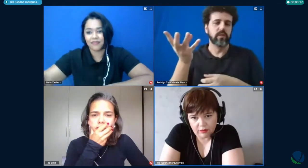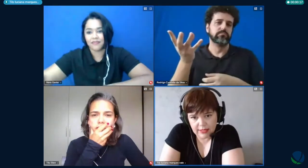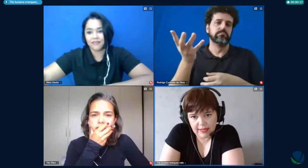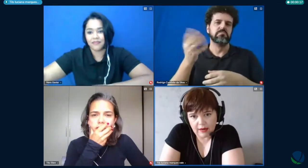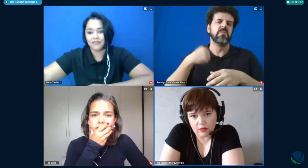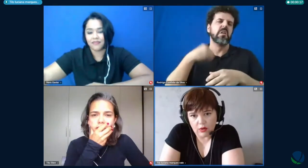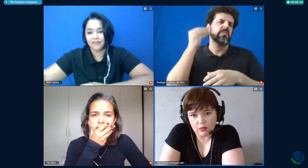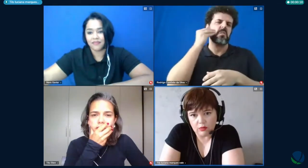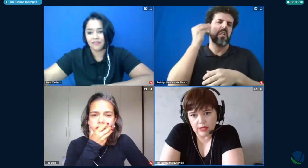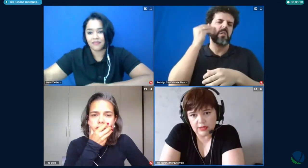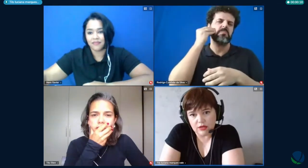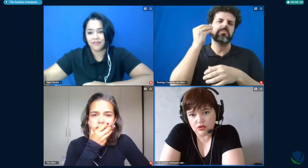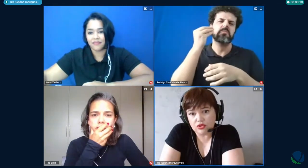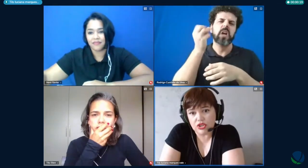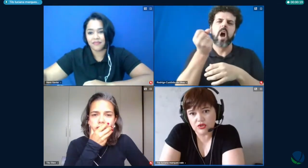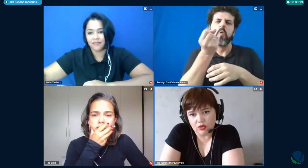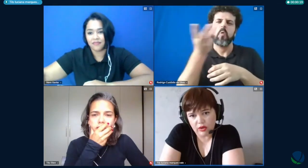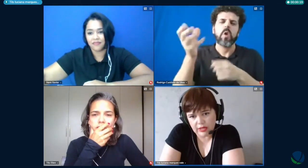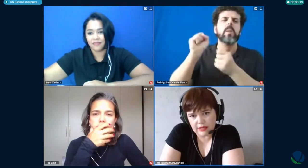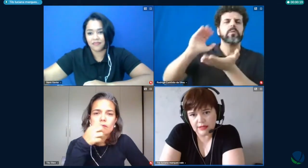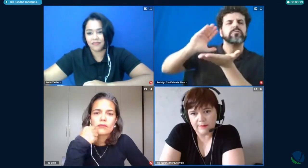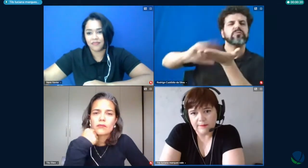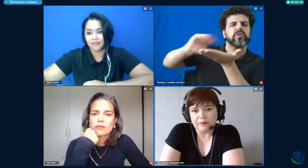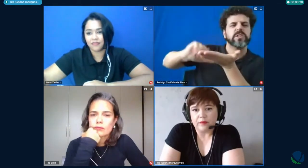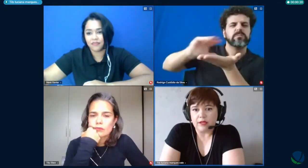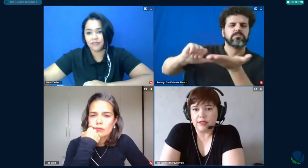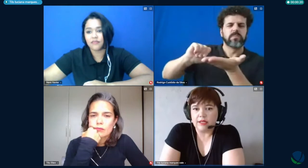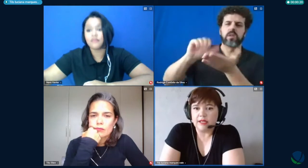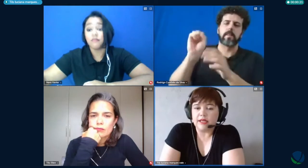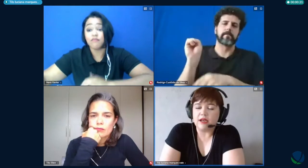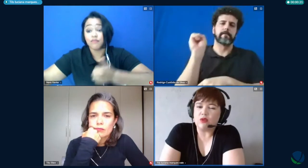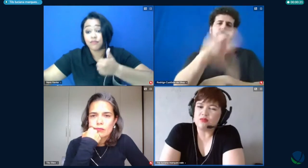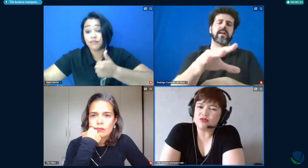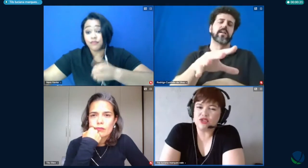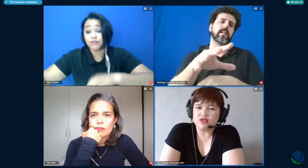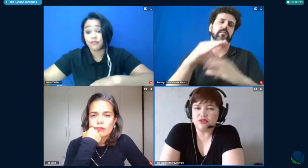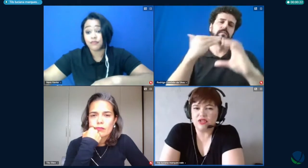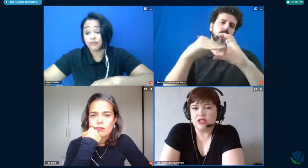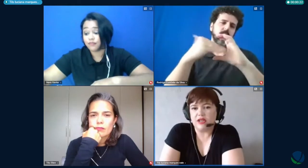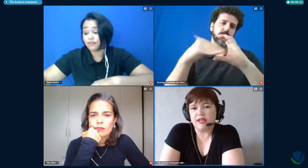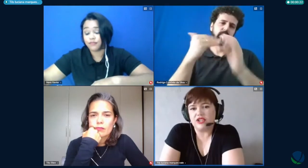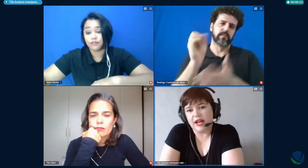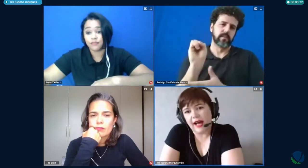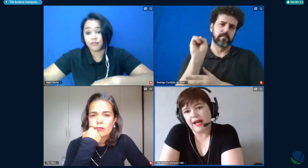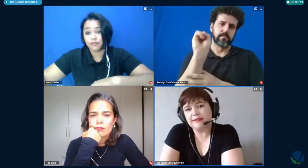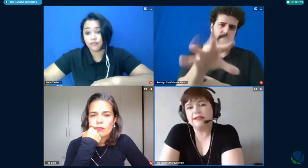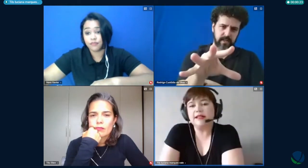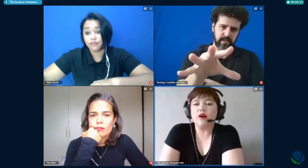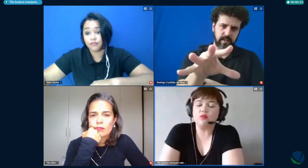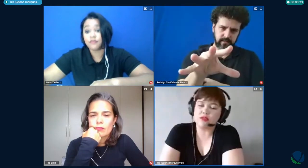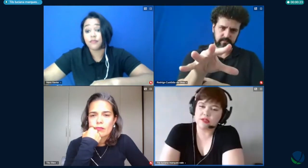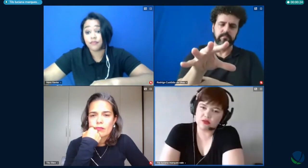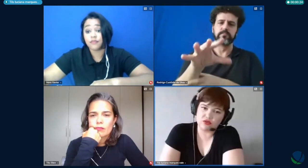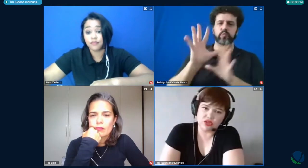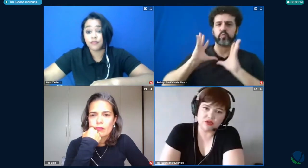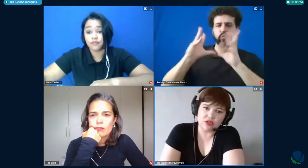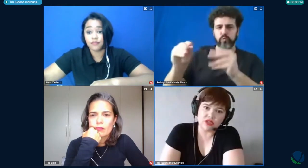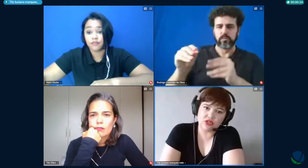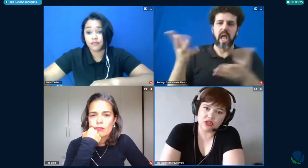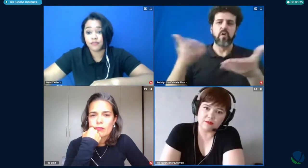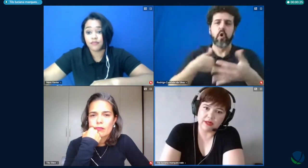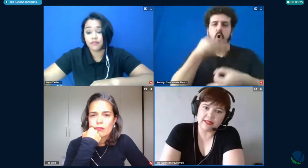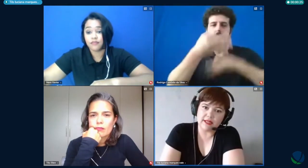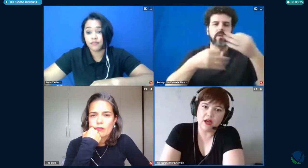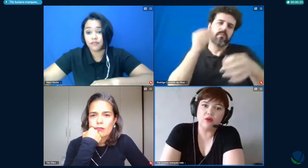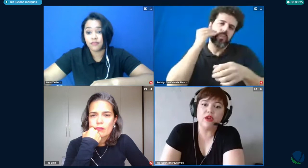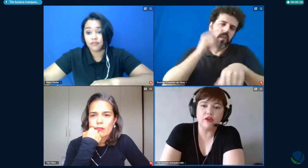Bem, eu vou começar com algumas sugestões. Que algumas sugestões de retirada, algumas sugestões